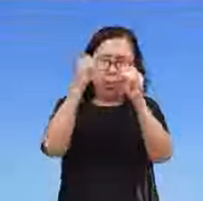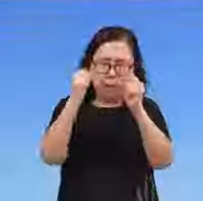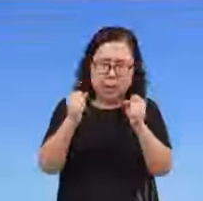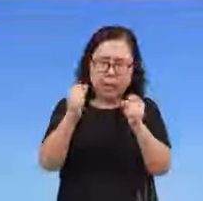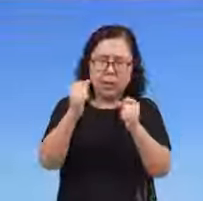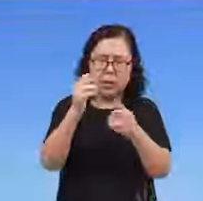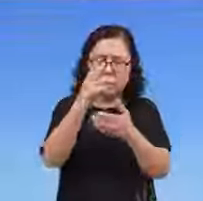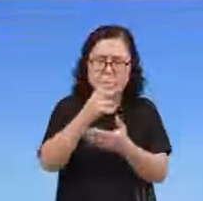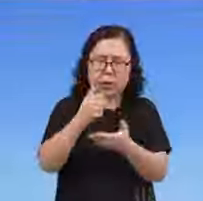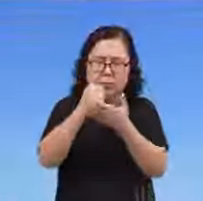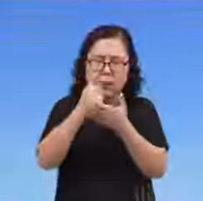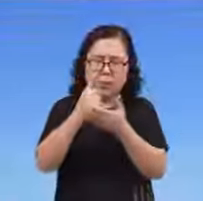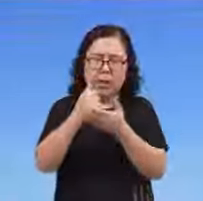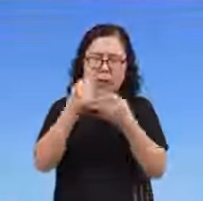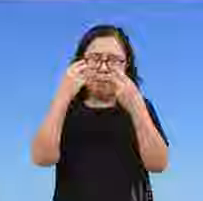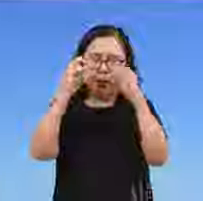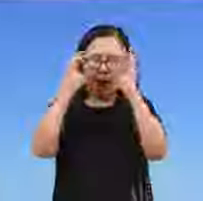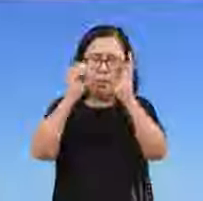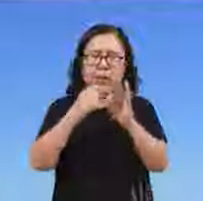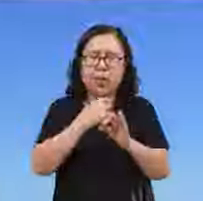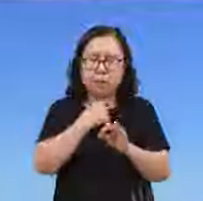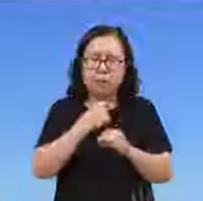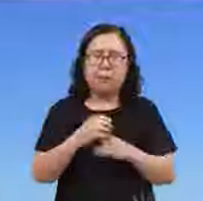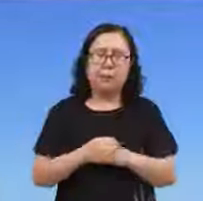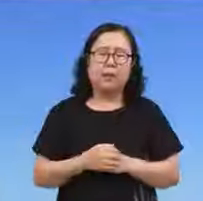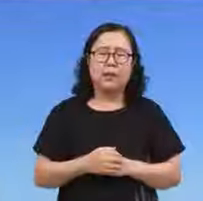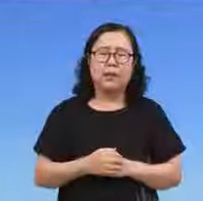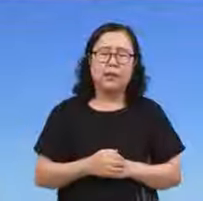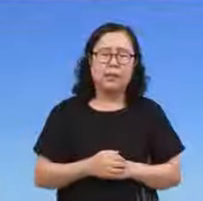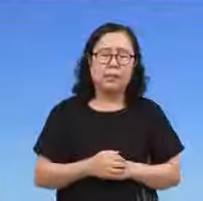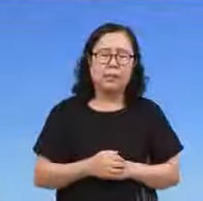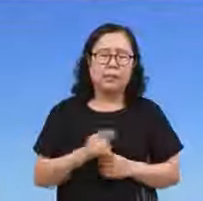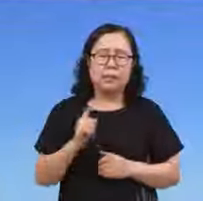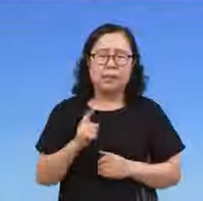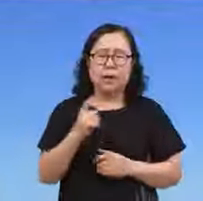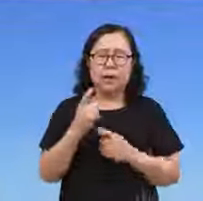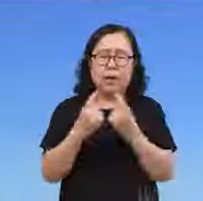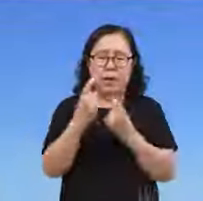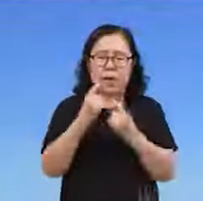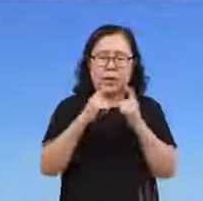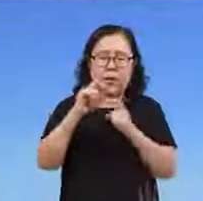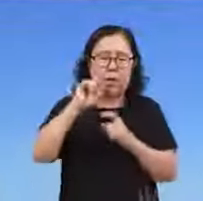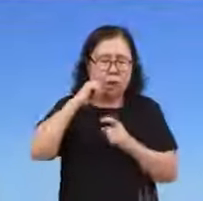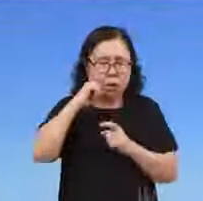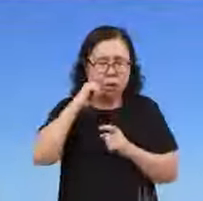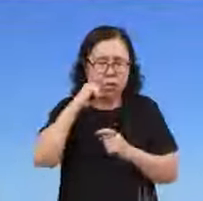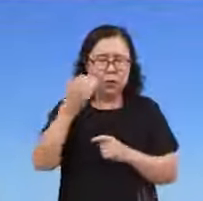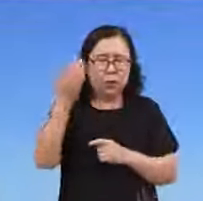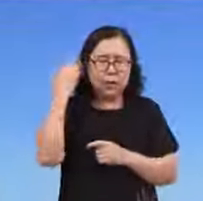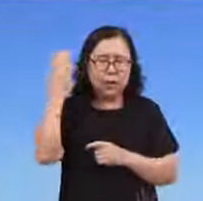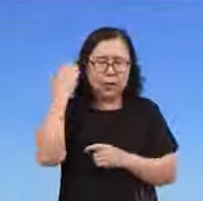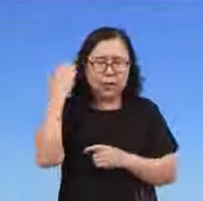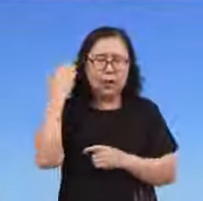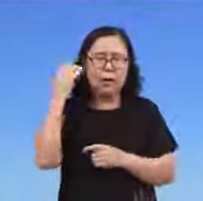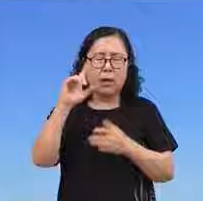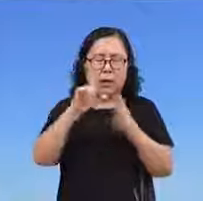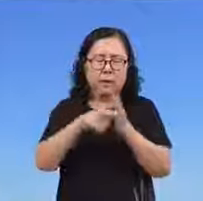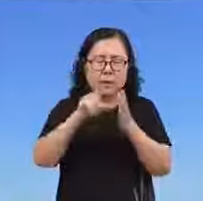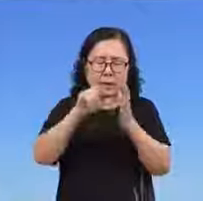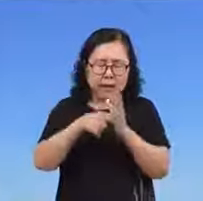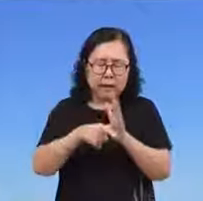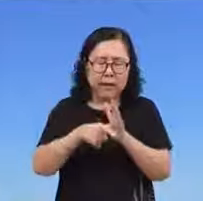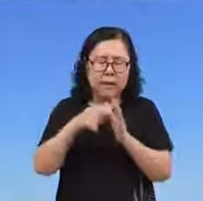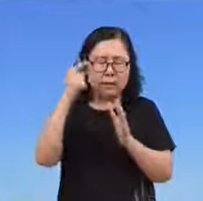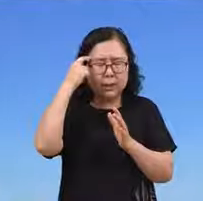주님을 영안을 열고 바라보기를 원합니다. 그리고 하나님, 이것보다 더 어렵고 더 힘들었던 지난